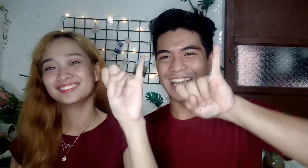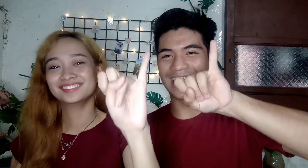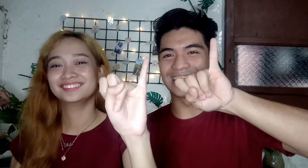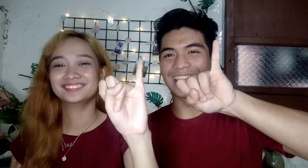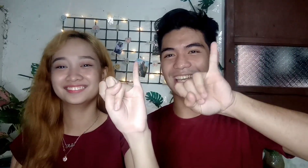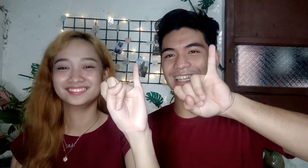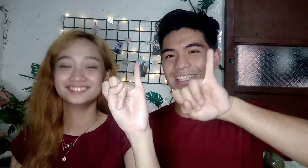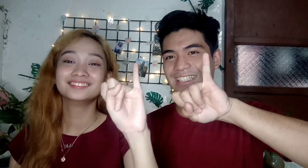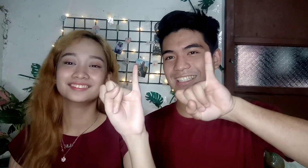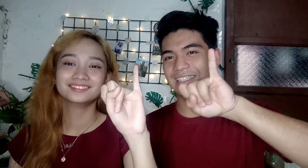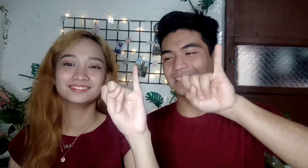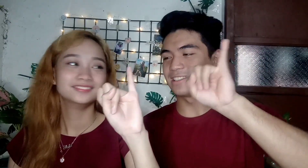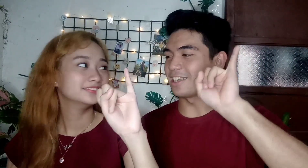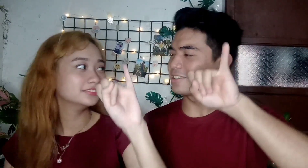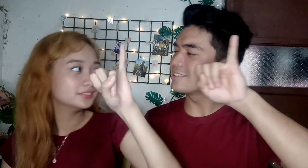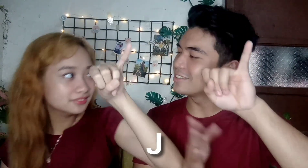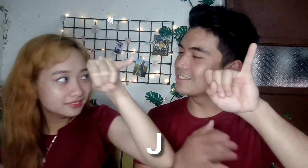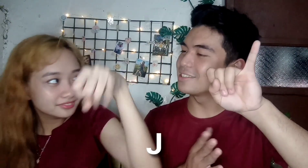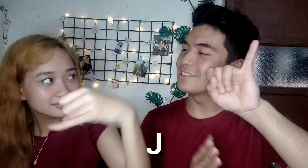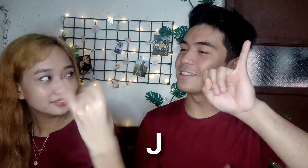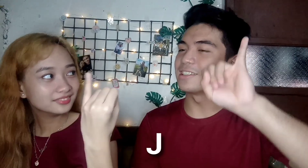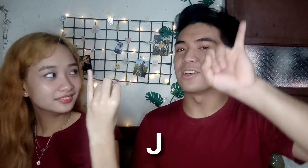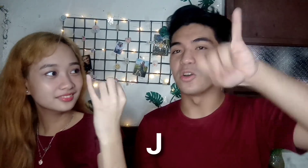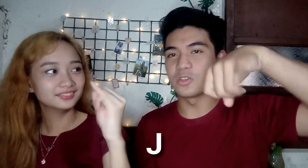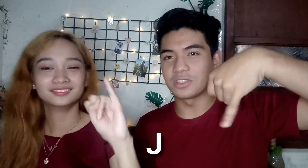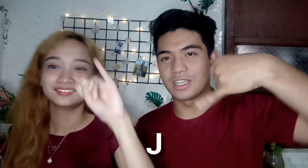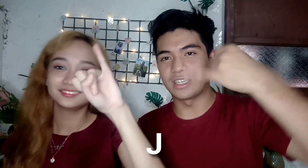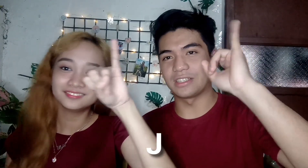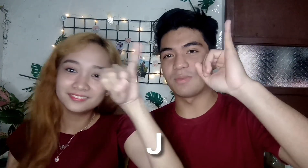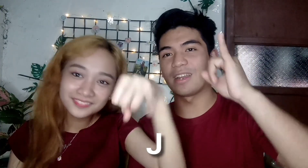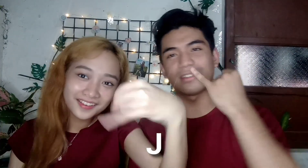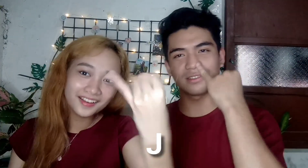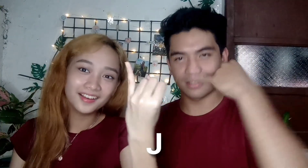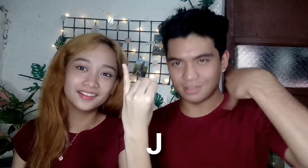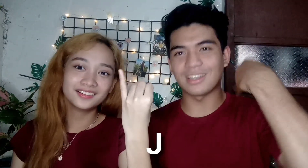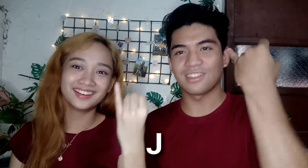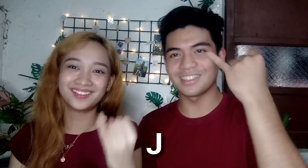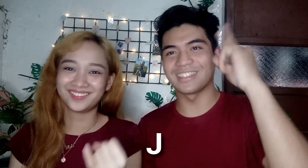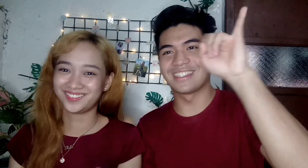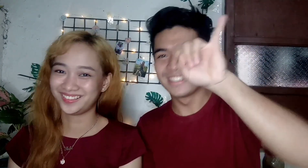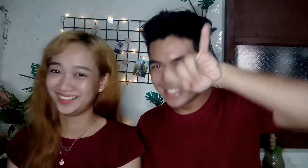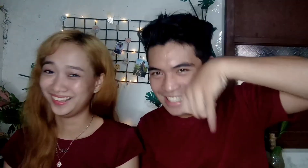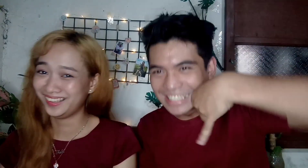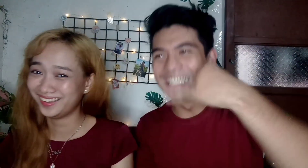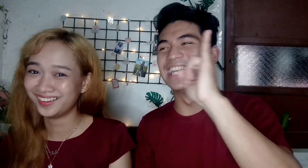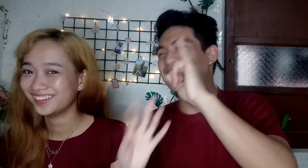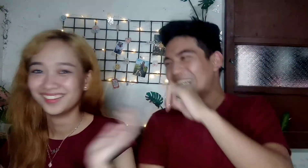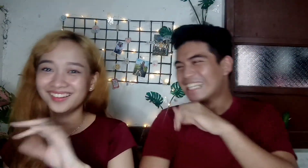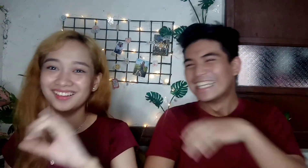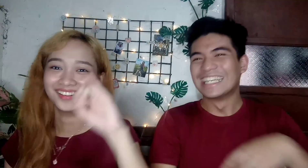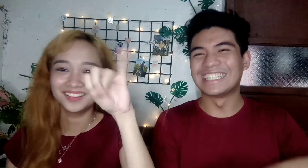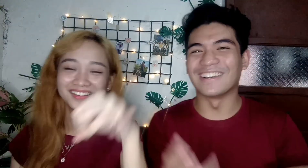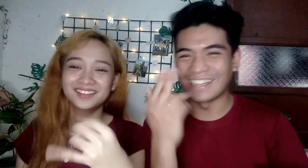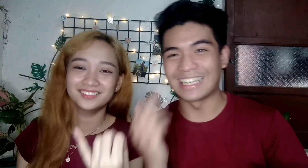Ay, then, next. O yun, Jay. Parang tula ako din. Joke lang,